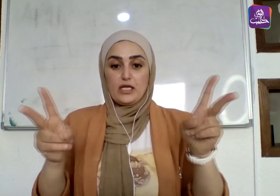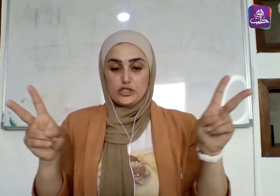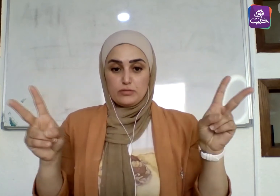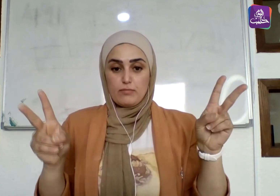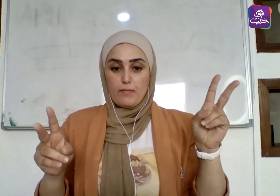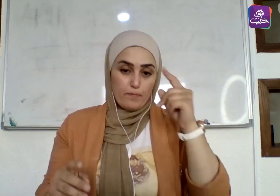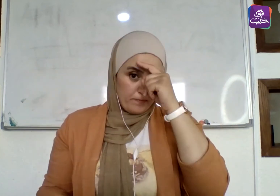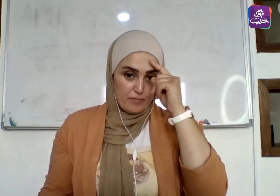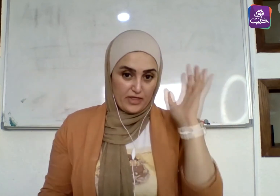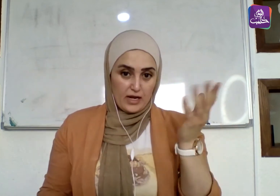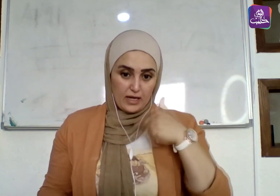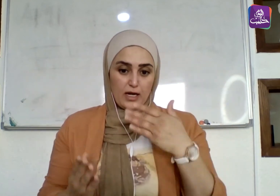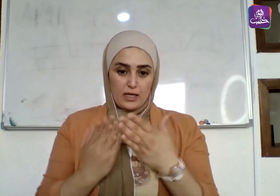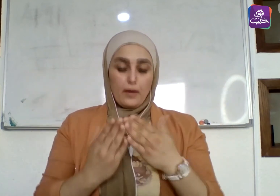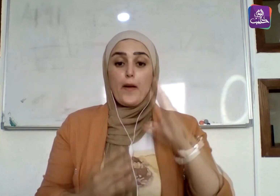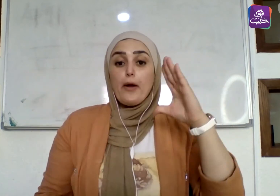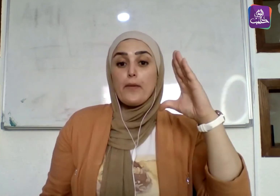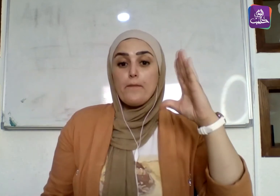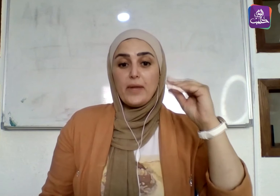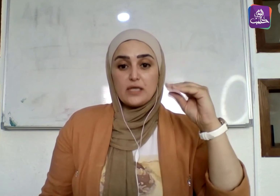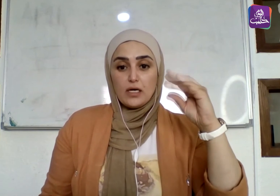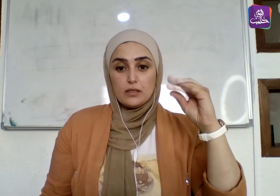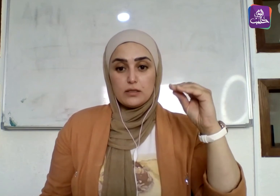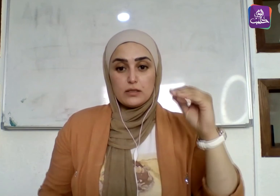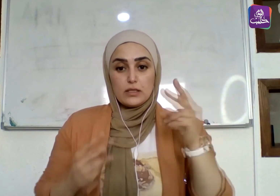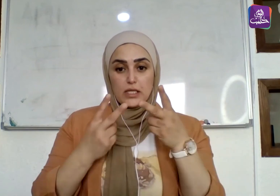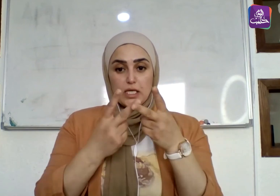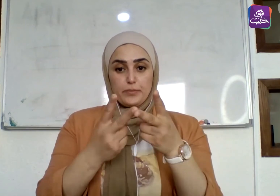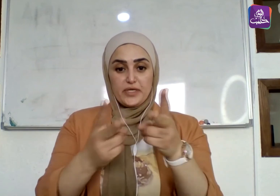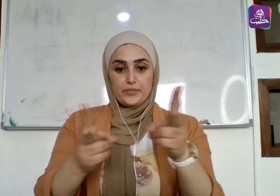بنبلش مثال هلأ أنا متى بيبدأ